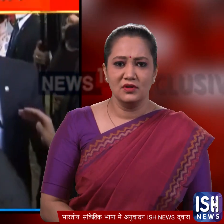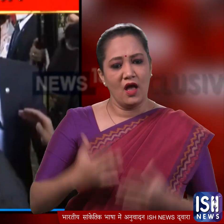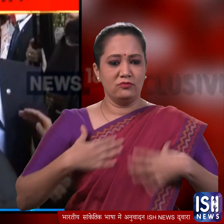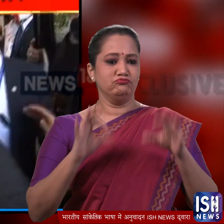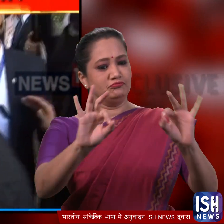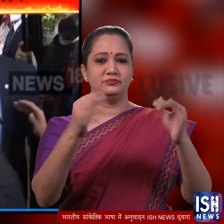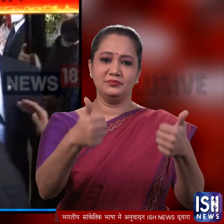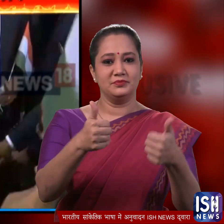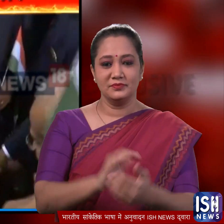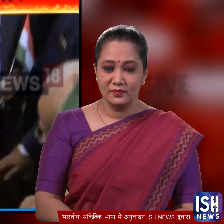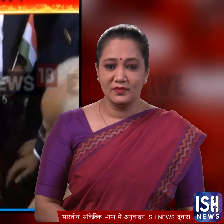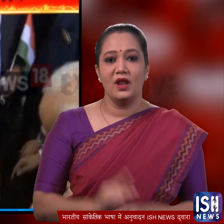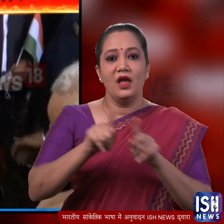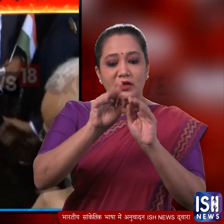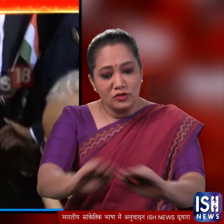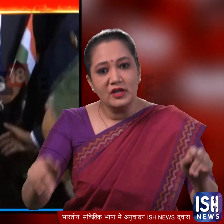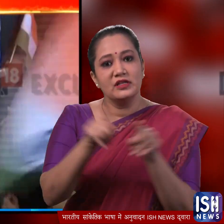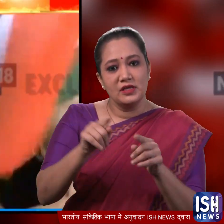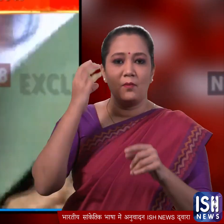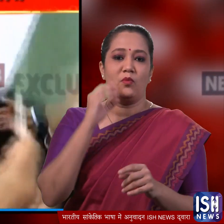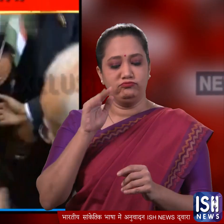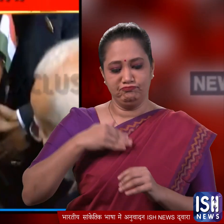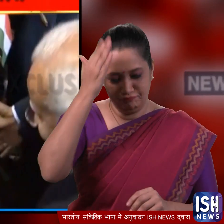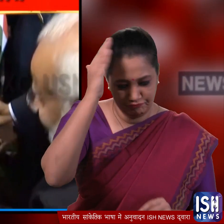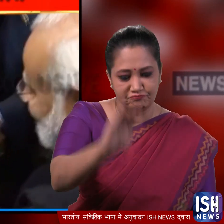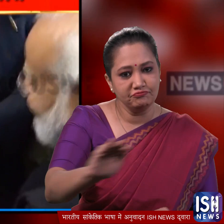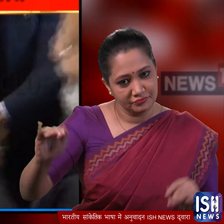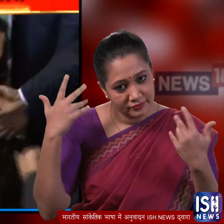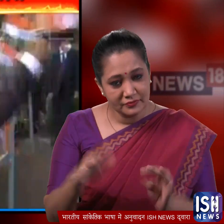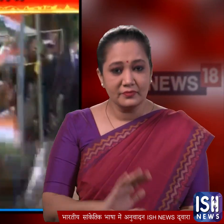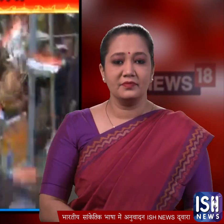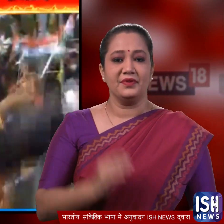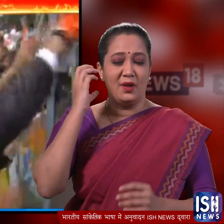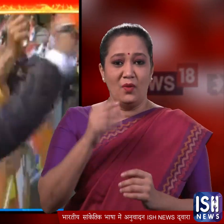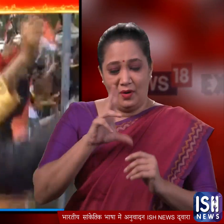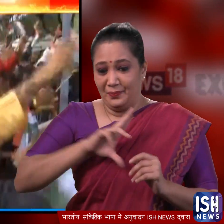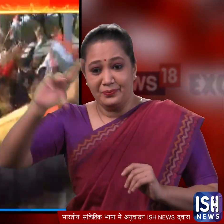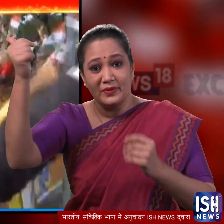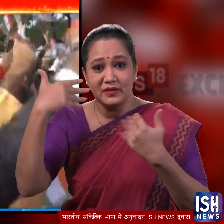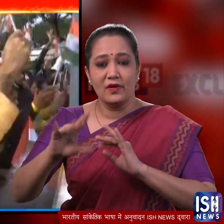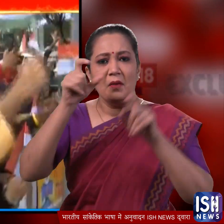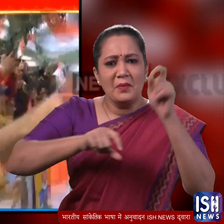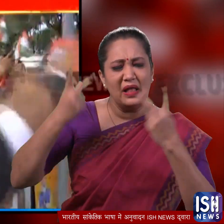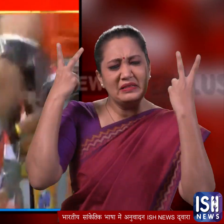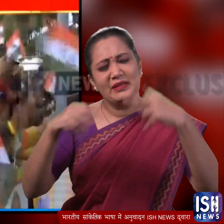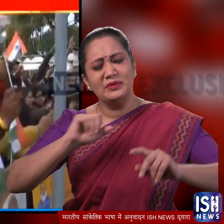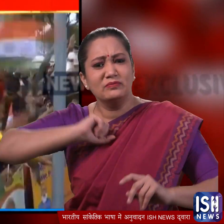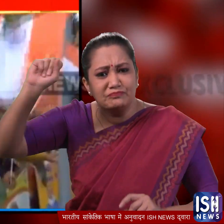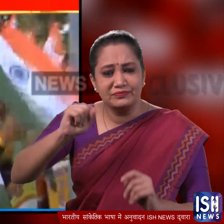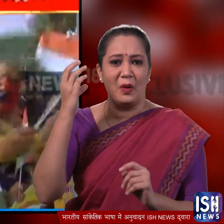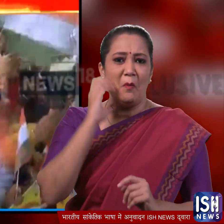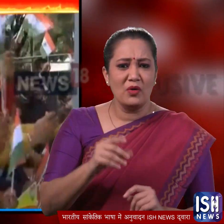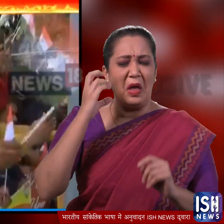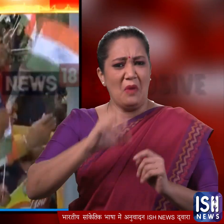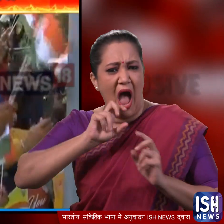सो मच। भीड़ में मौजूद छोटे बच्चों को भी प्रधानमंत्री ने आशीर्वाद दिया। प्रधानमंत्री जब वहां से निकले तो भी बड़ी संख्या में